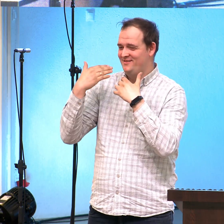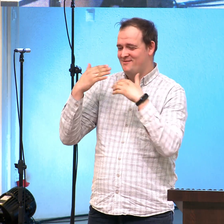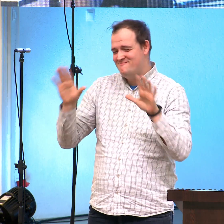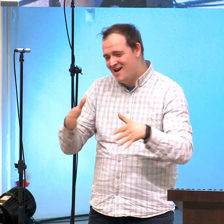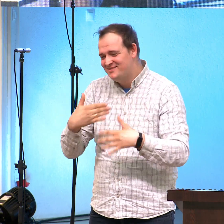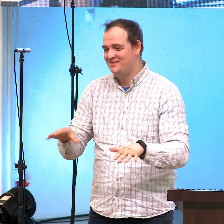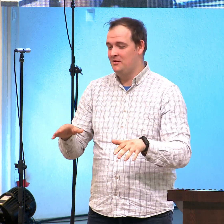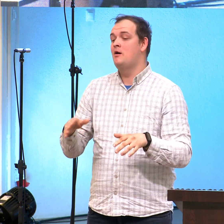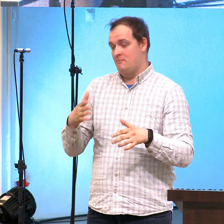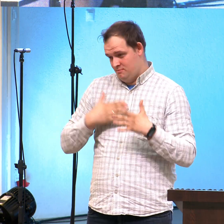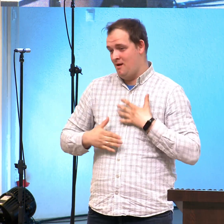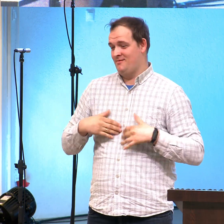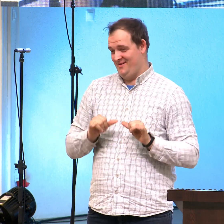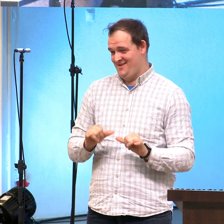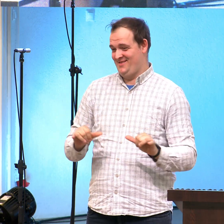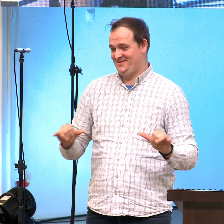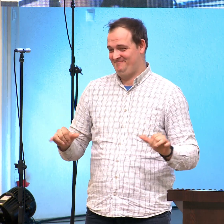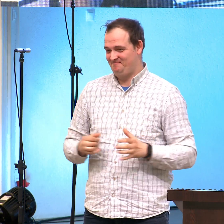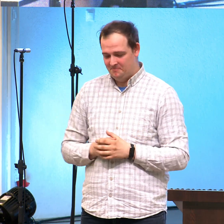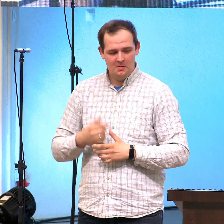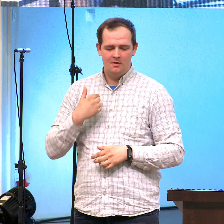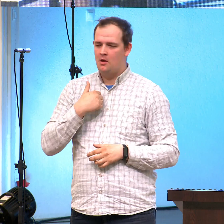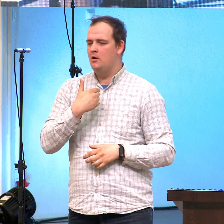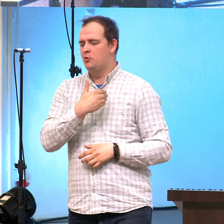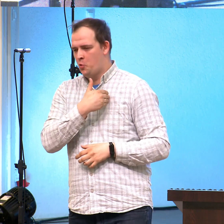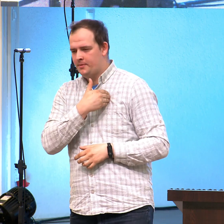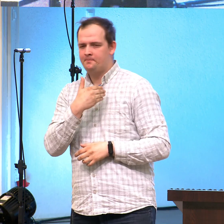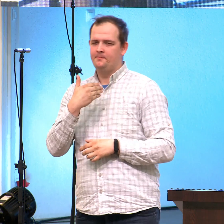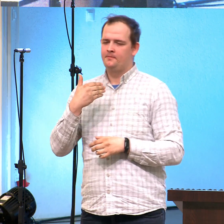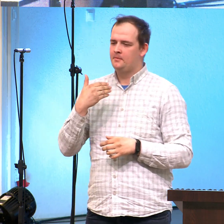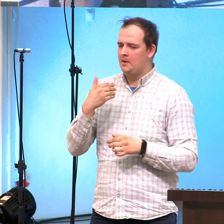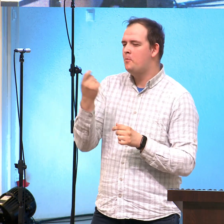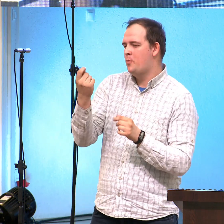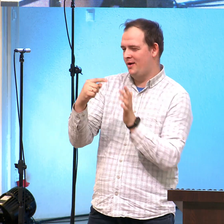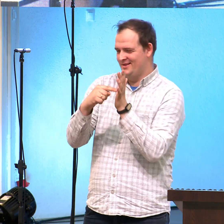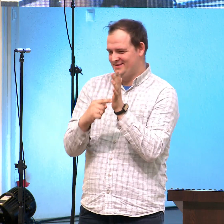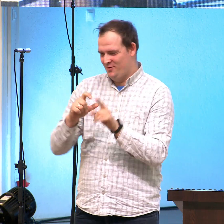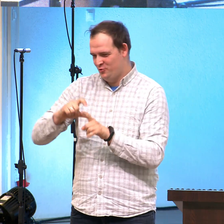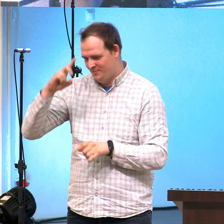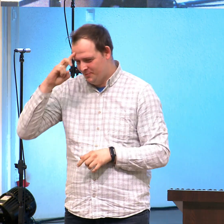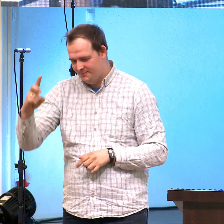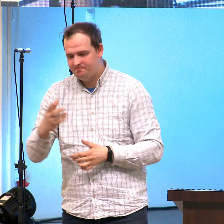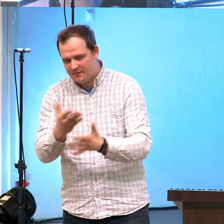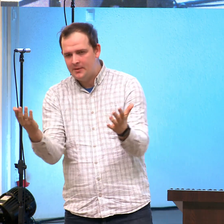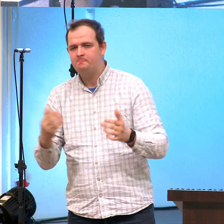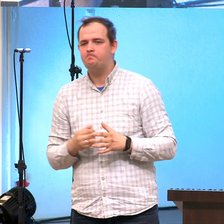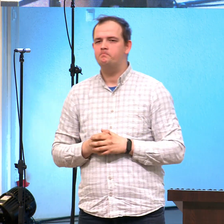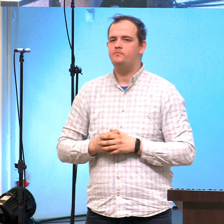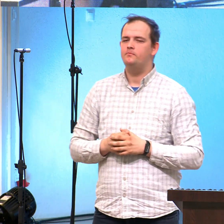радость наполняющую, прославлять Господа. И будем прославлять больше и больше, и радость нас будет наполнять.